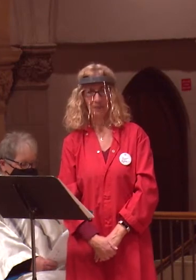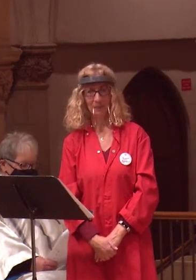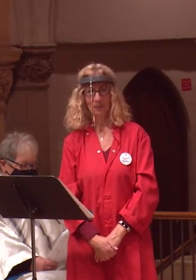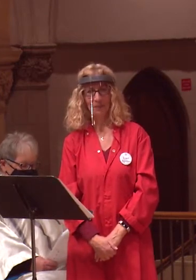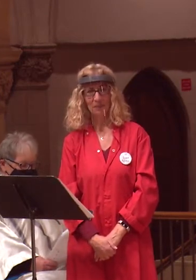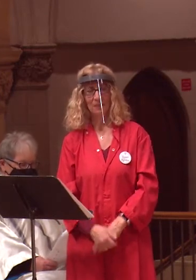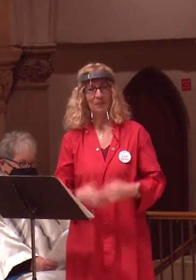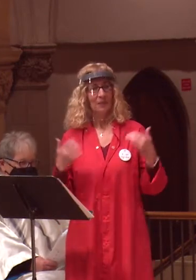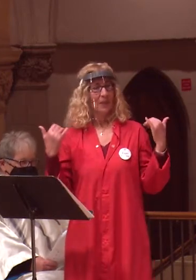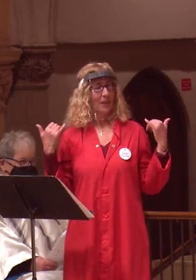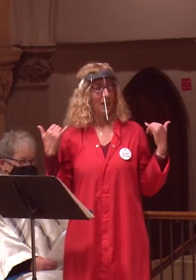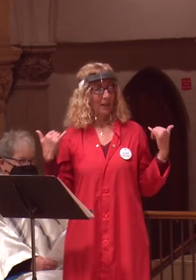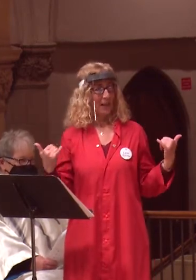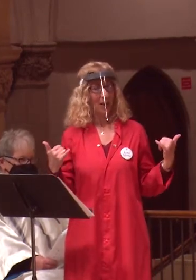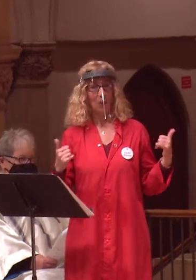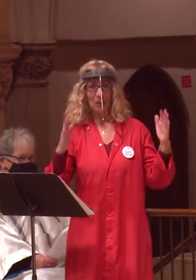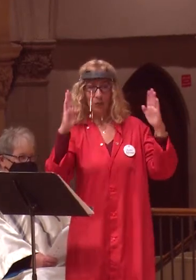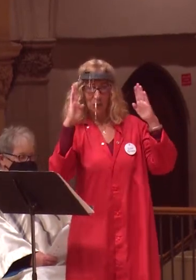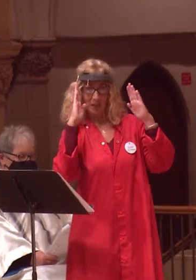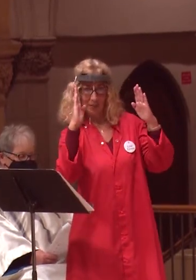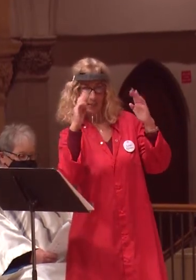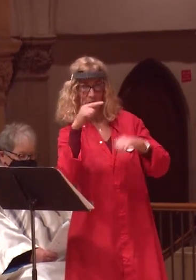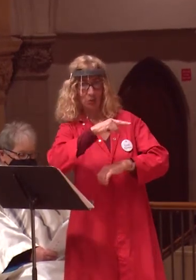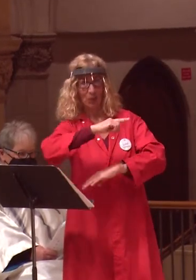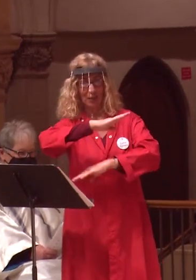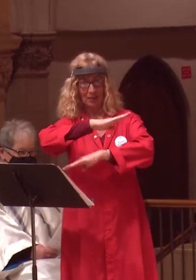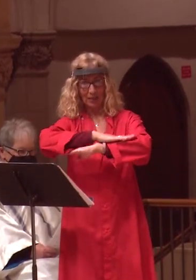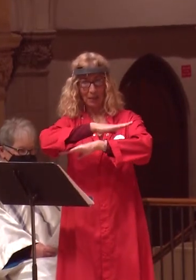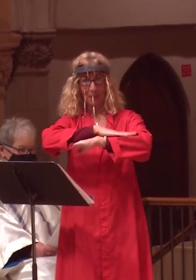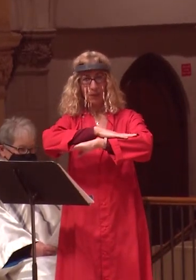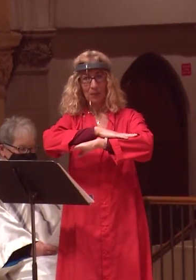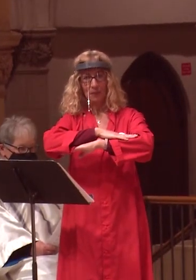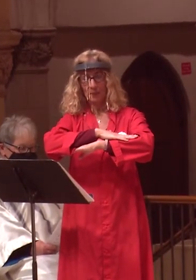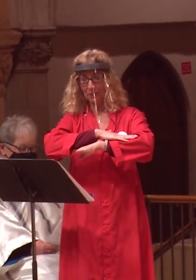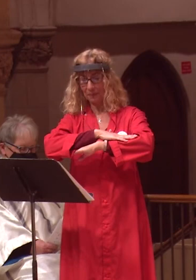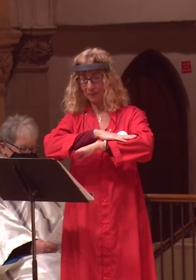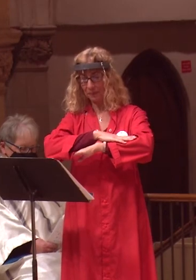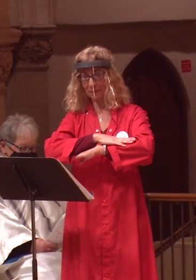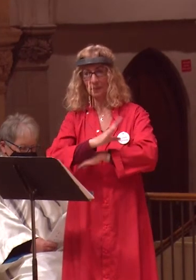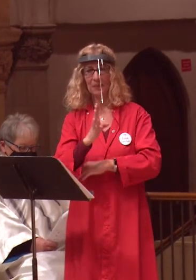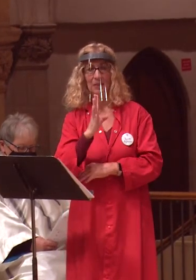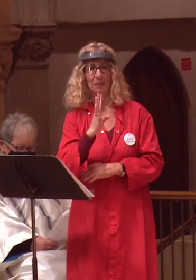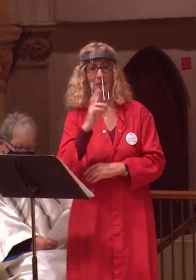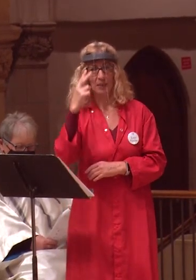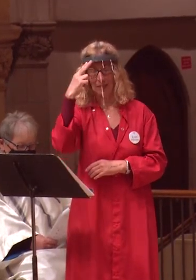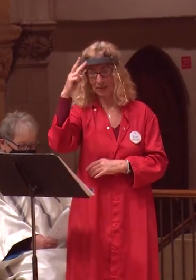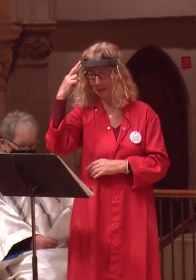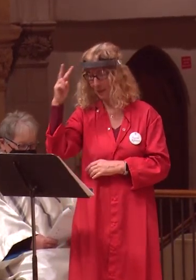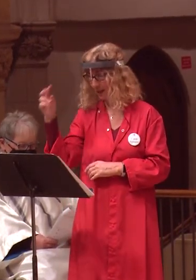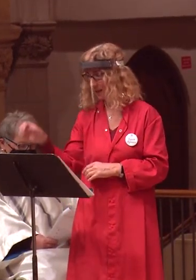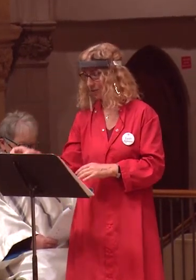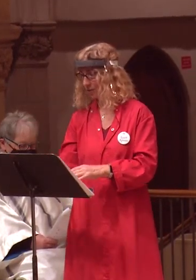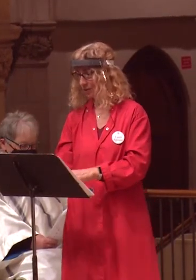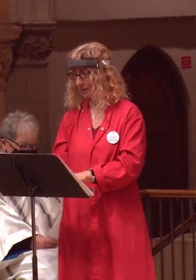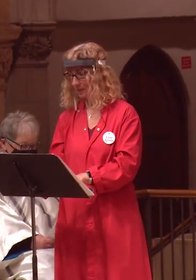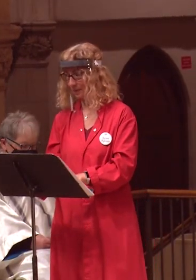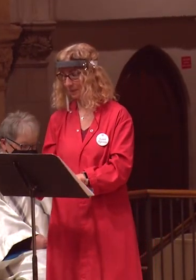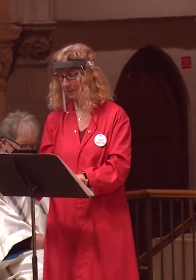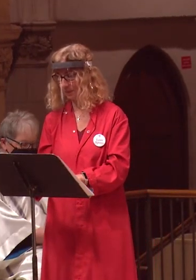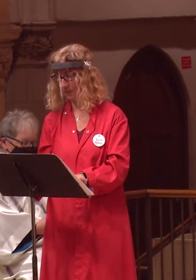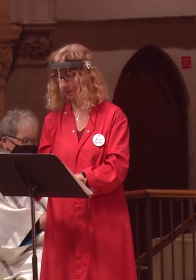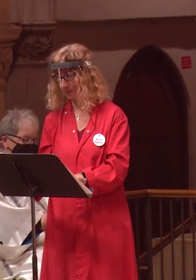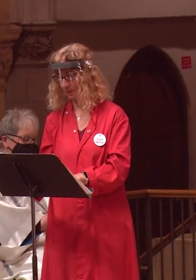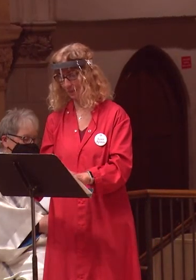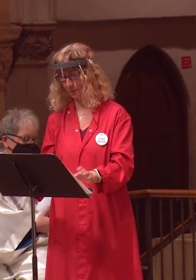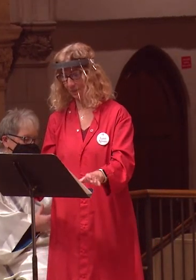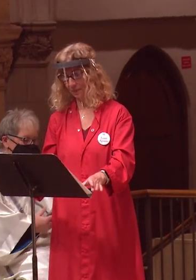And now we turn our attention to this table. Quien quiera que seas, y donde quiera que te